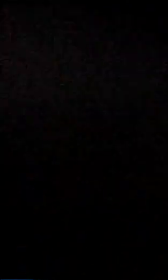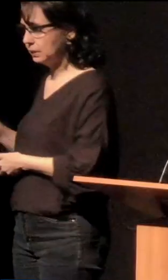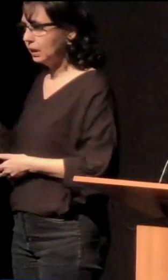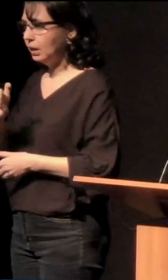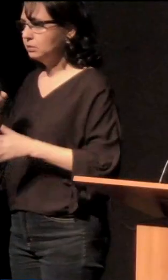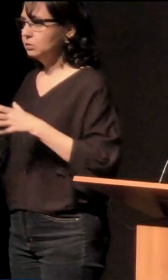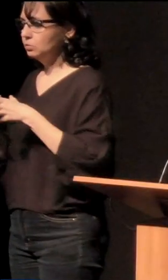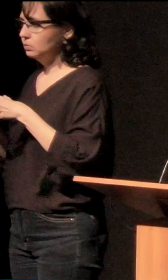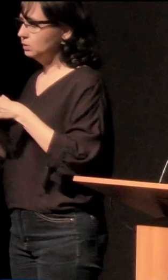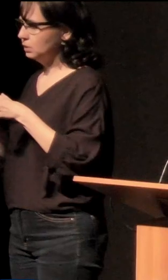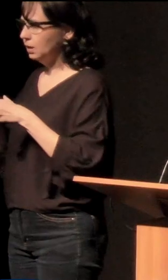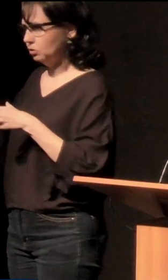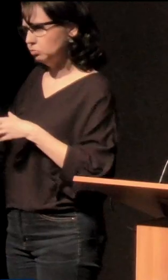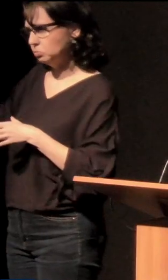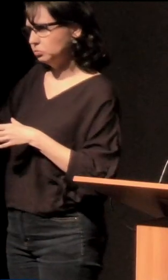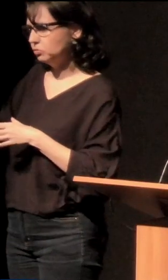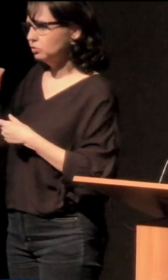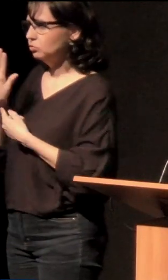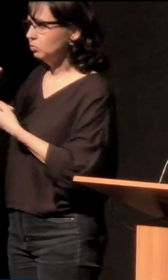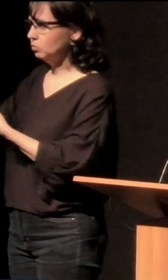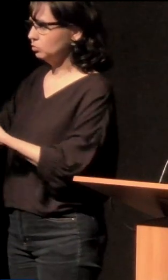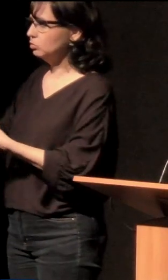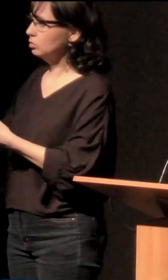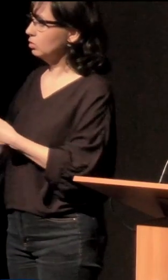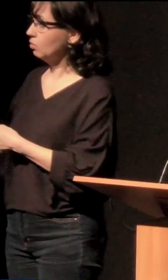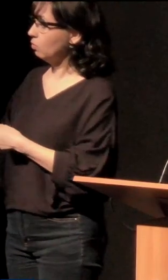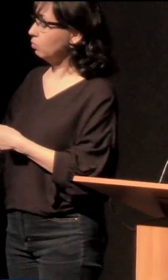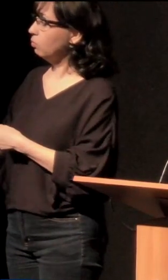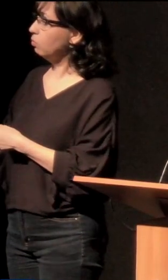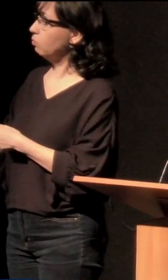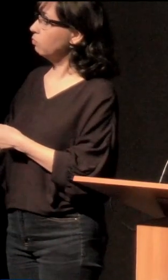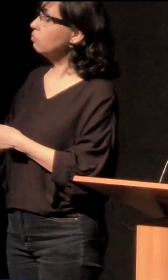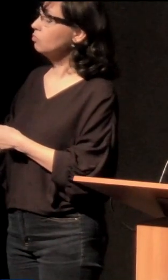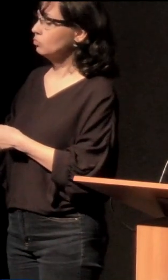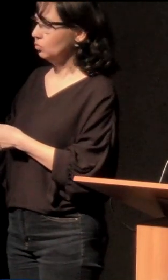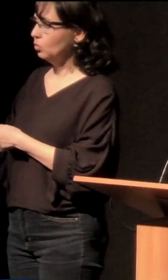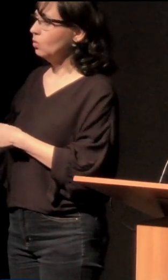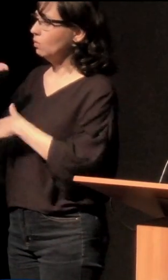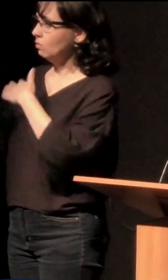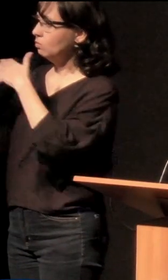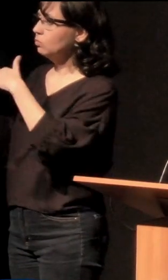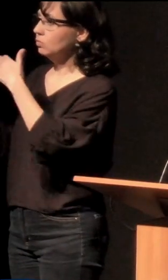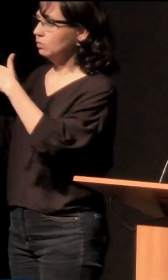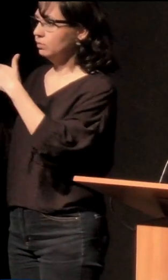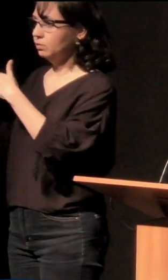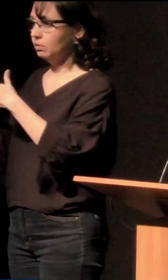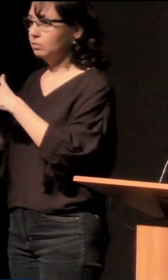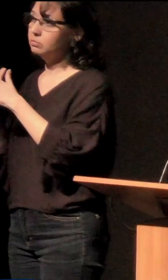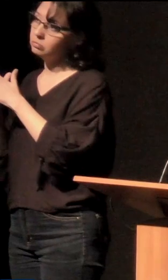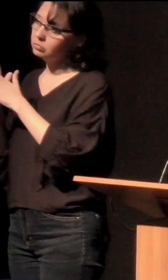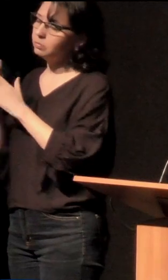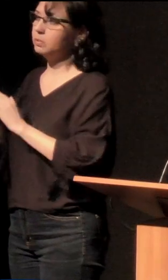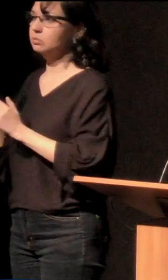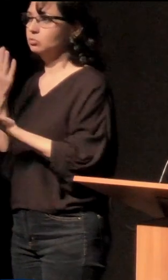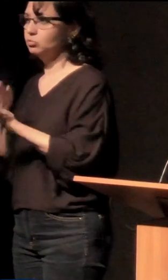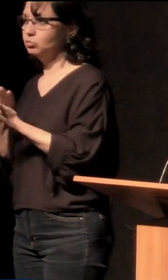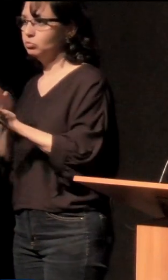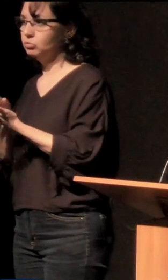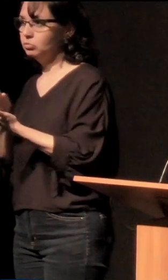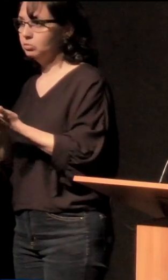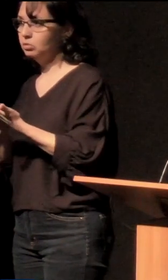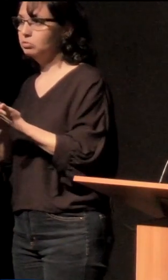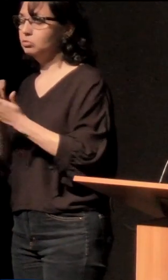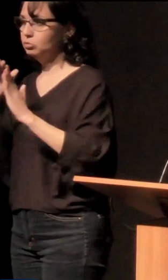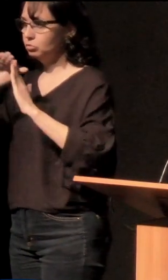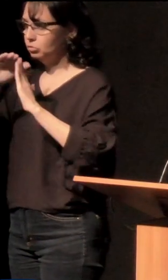o valor atualizado dos outros mas é maior para os estudantes das